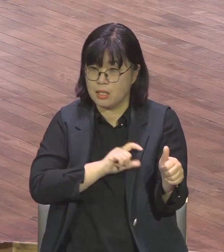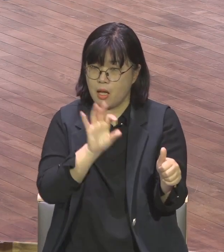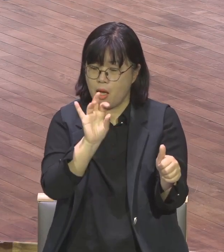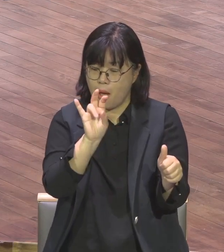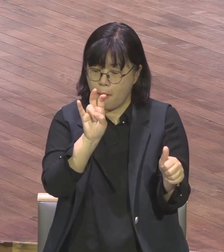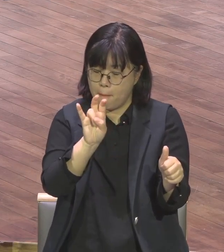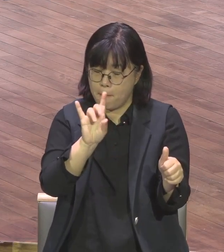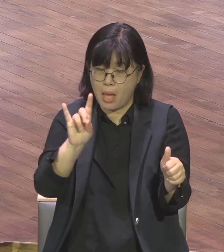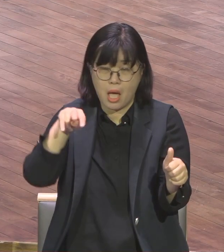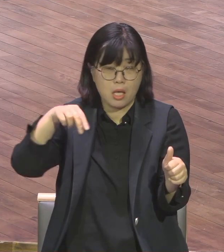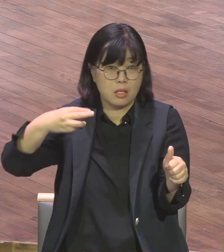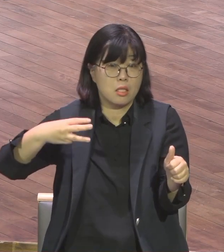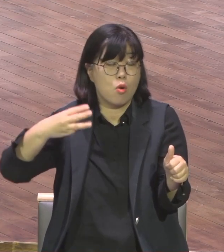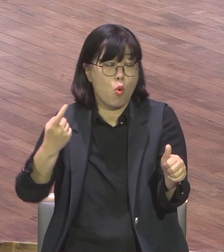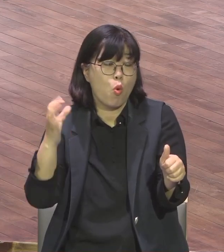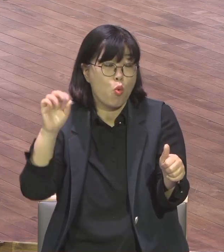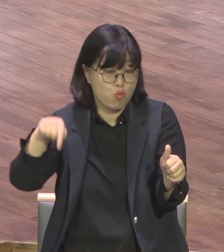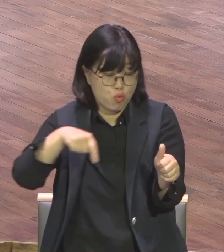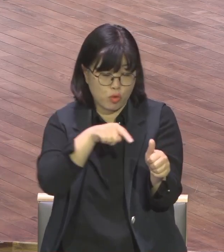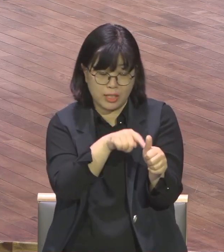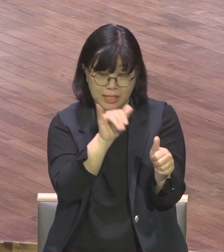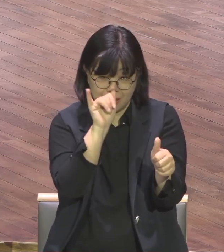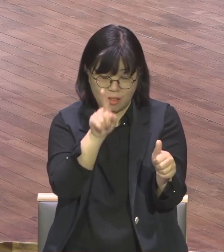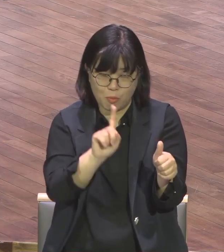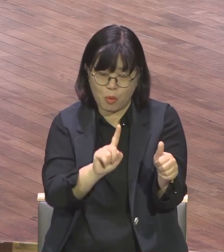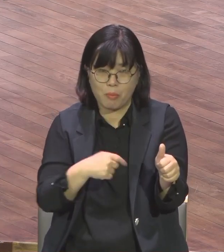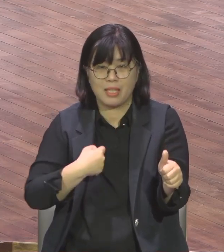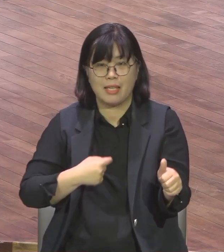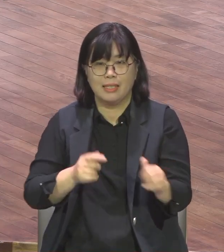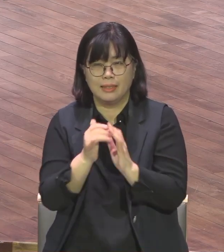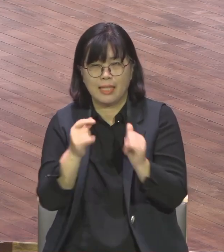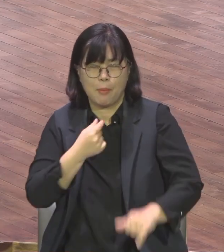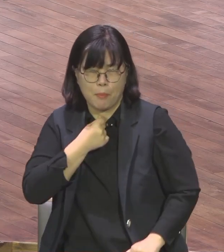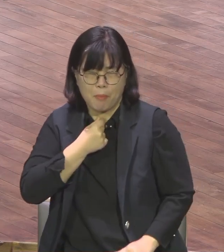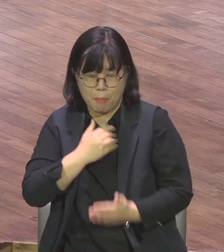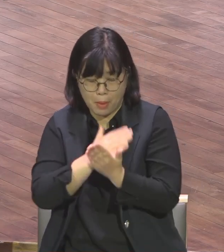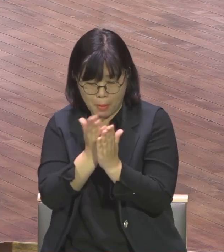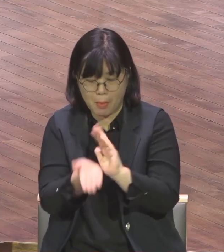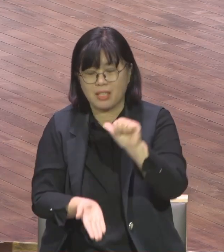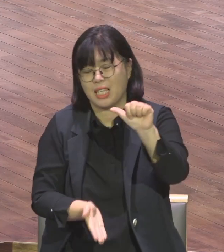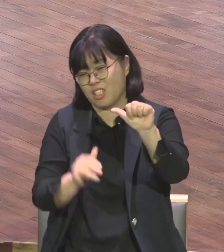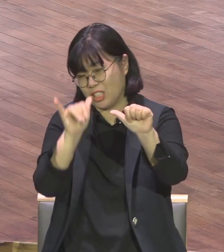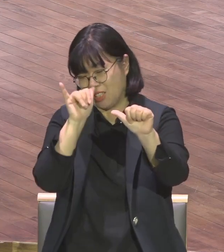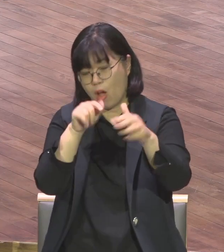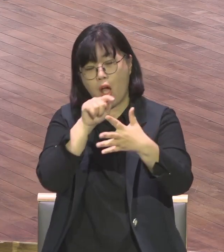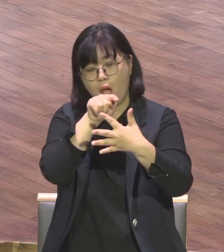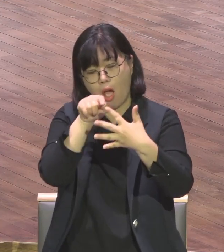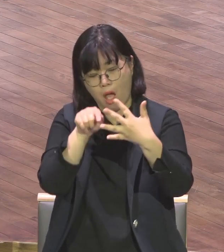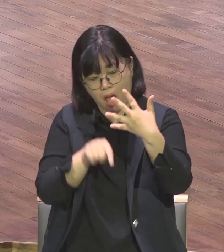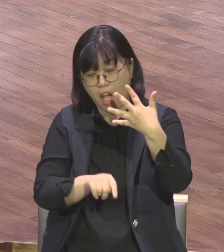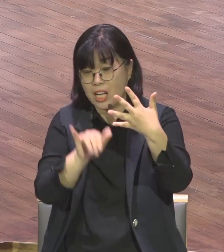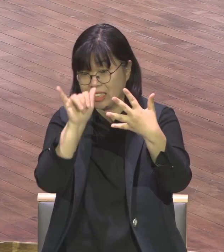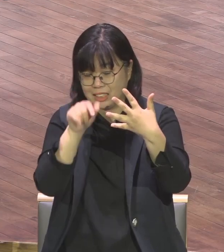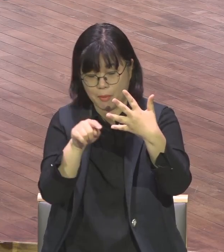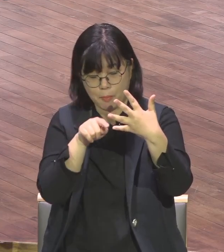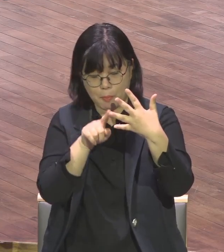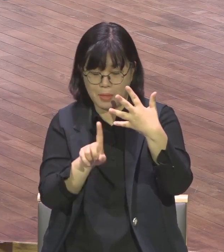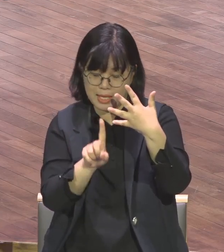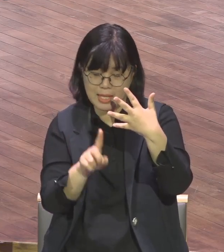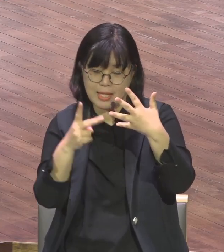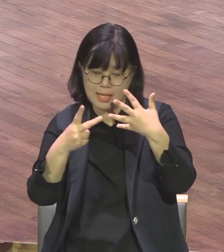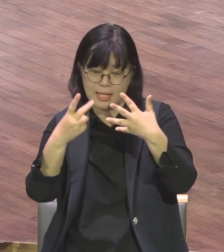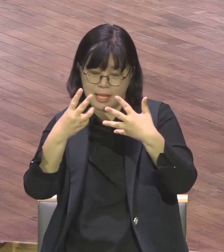인간 욕구를 다섯 단계로 그렇게 나누었습니다. 1단계와 2단계는 기본